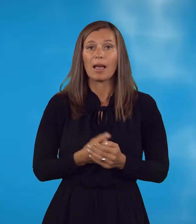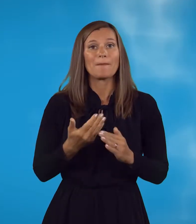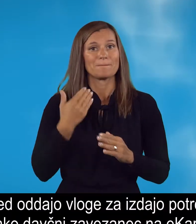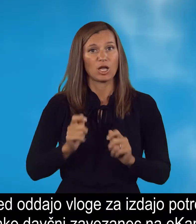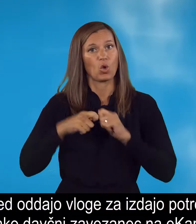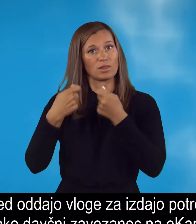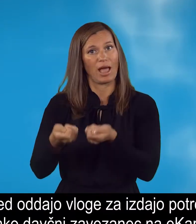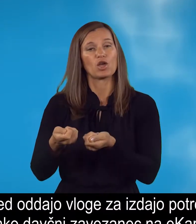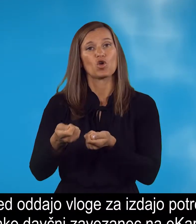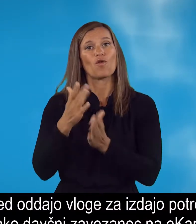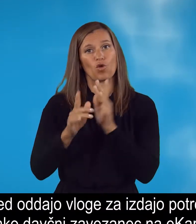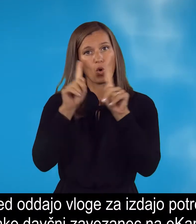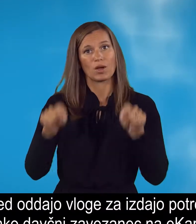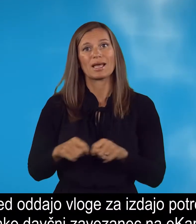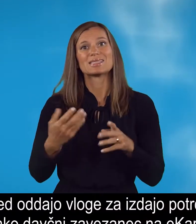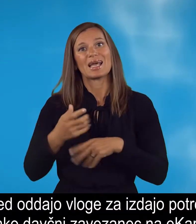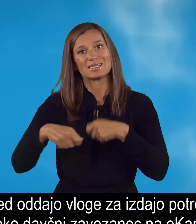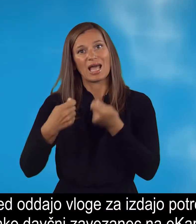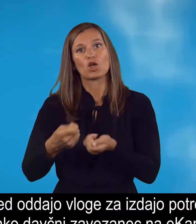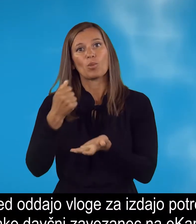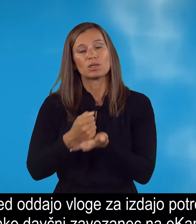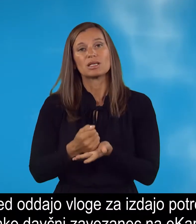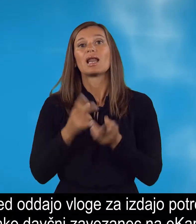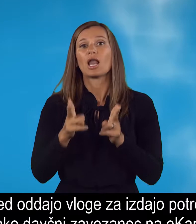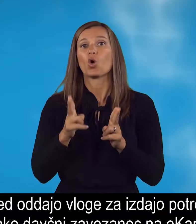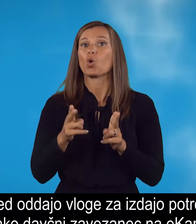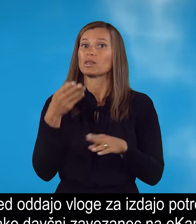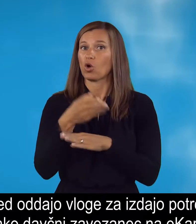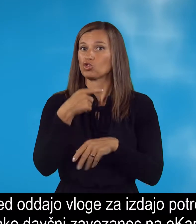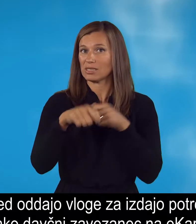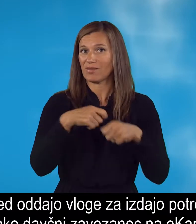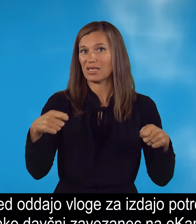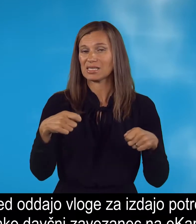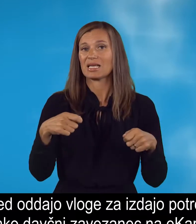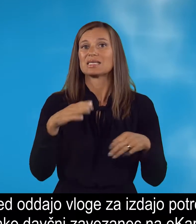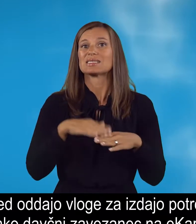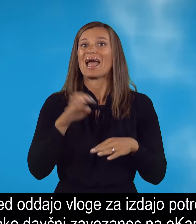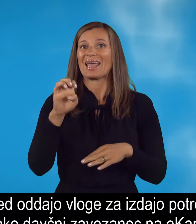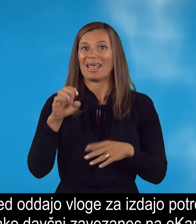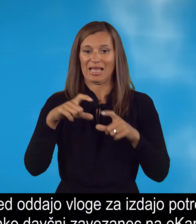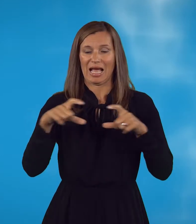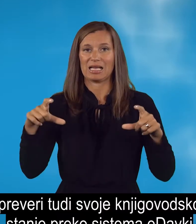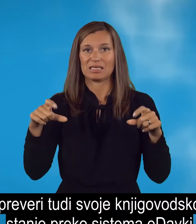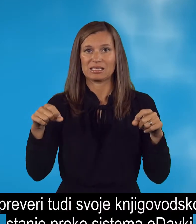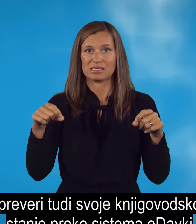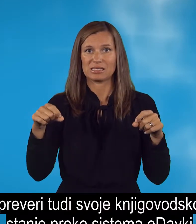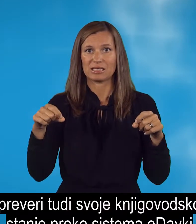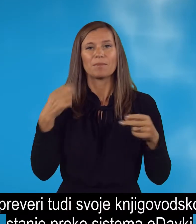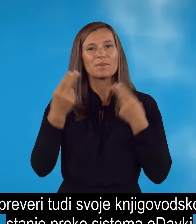Pred oddajo vloge za izdajo potrdila lahko davčni zavezanec na e-kartici